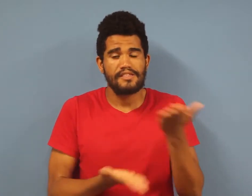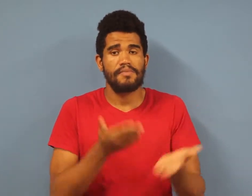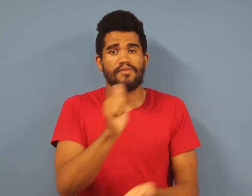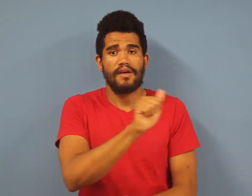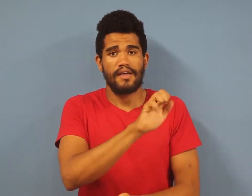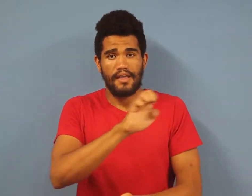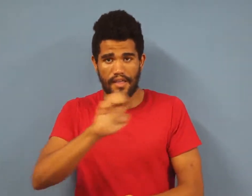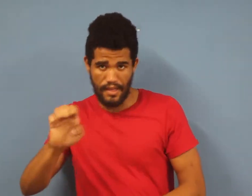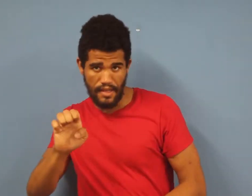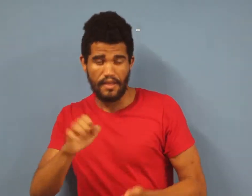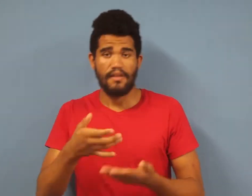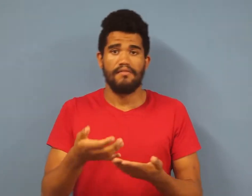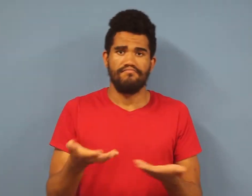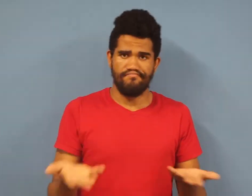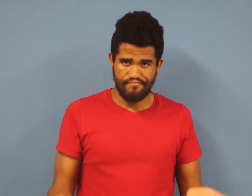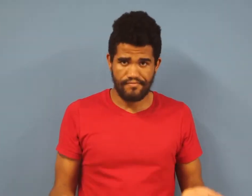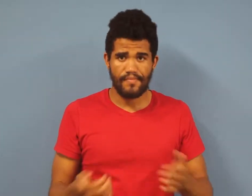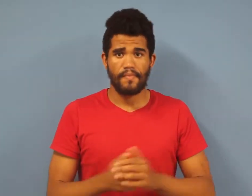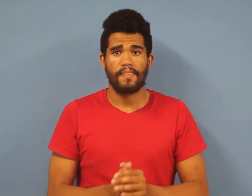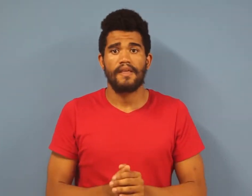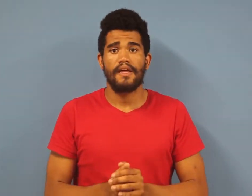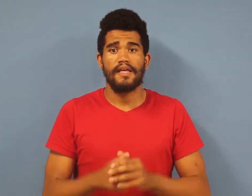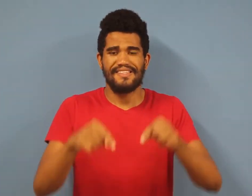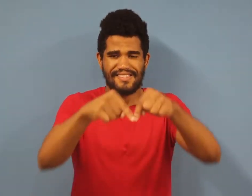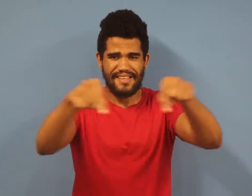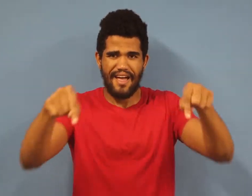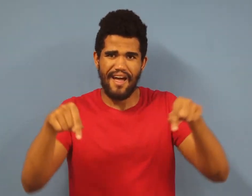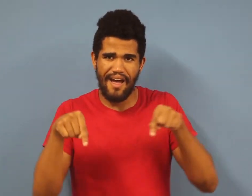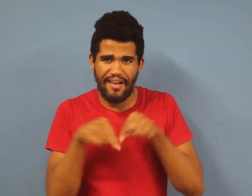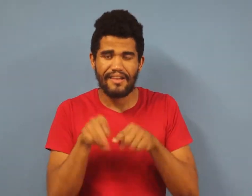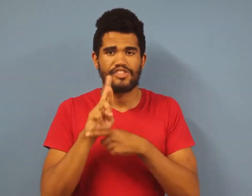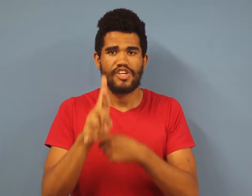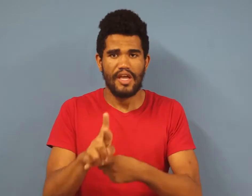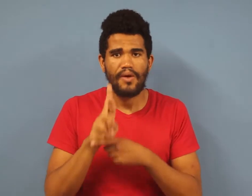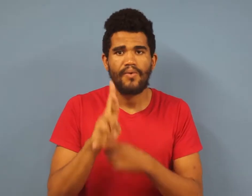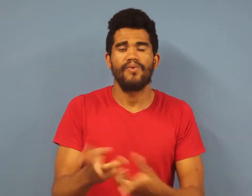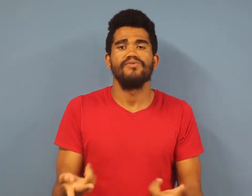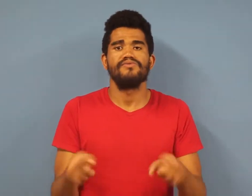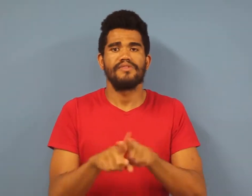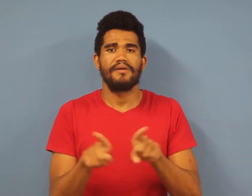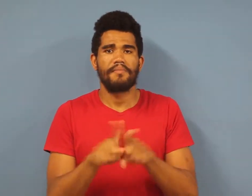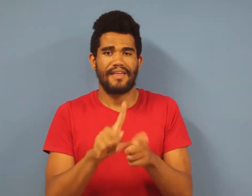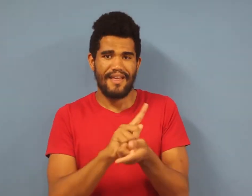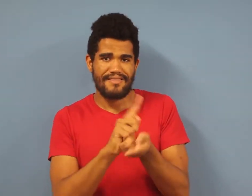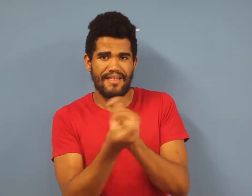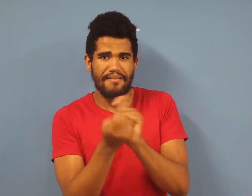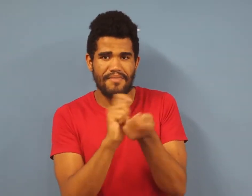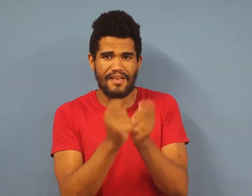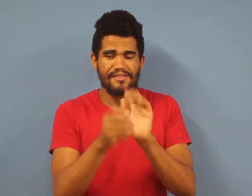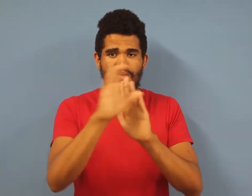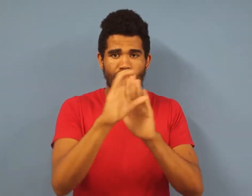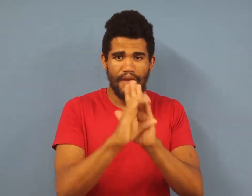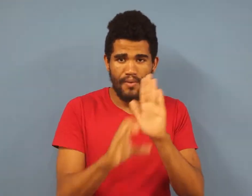educacional especializado, a sala de recursos, as adaptações curriculares, o plano educacional